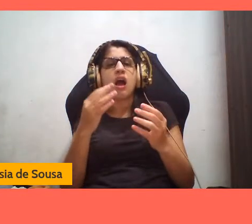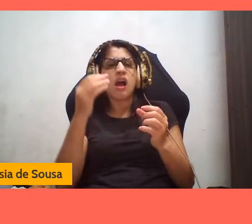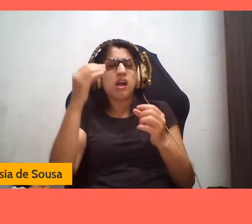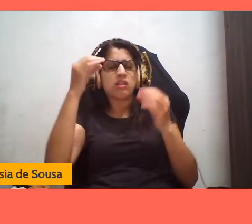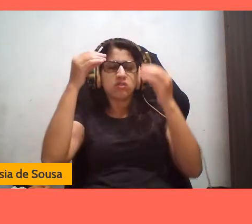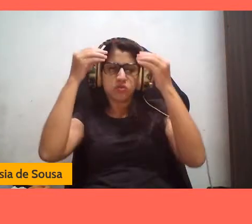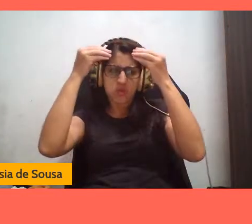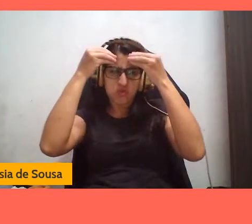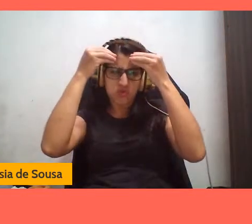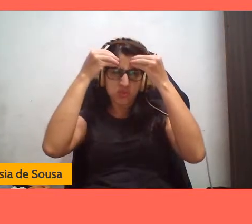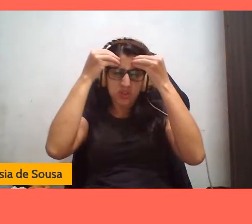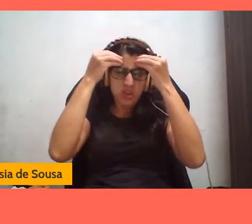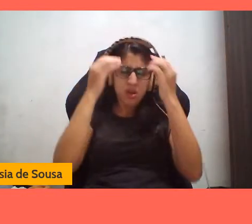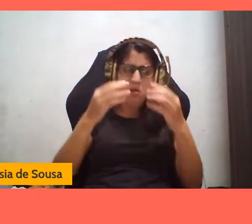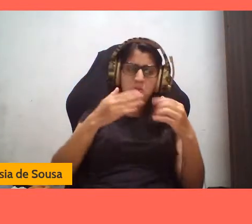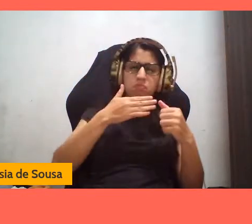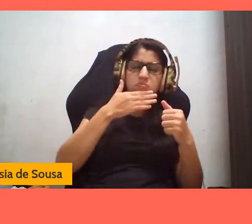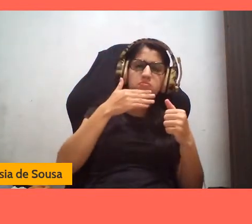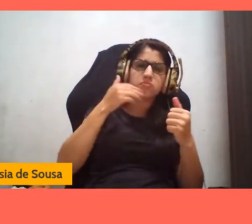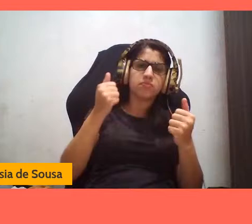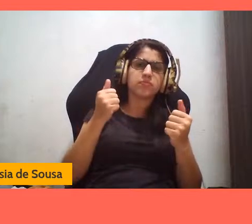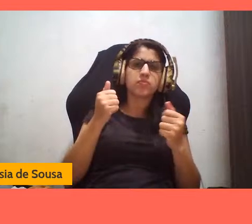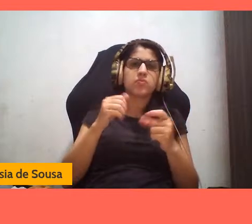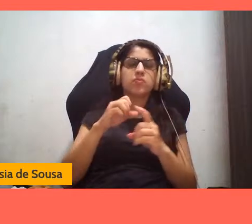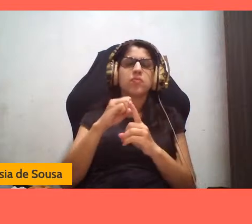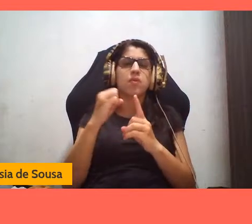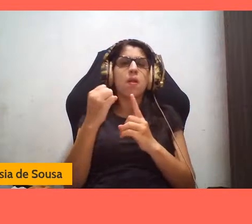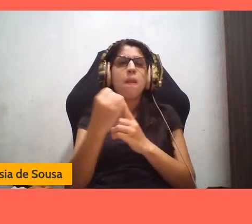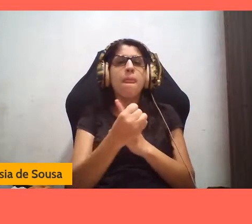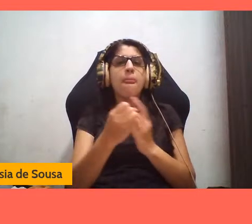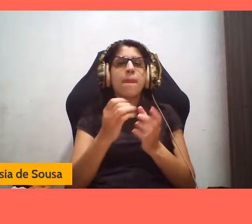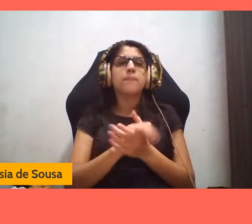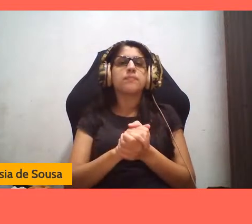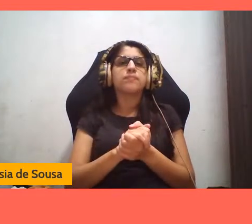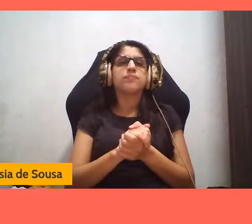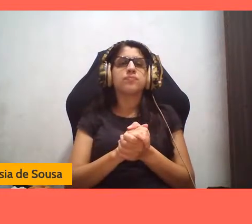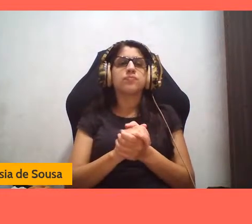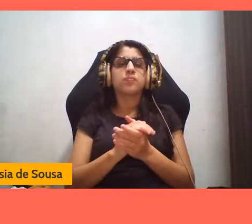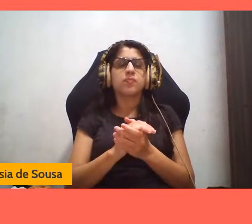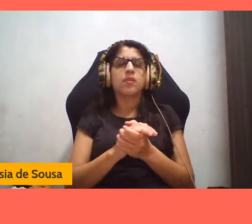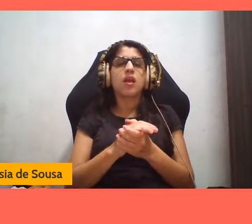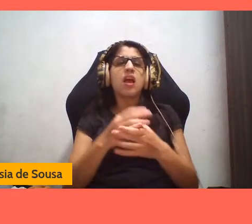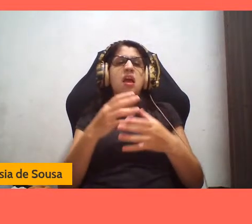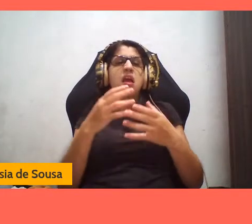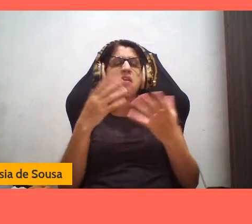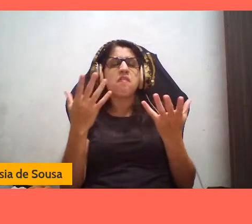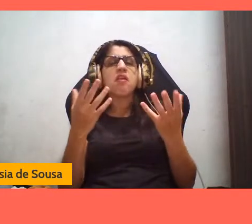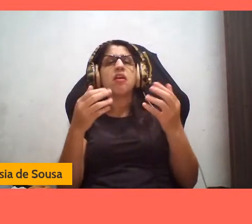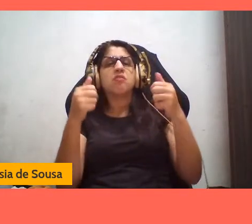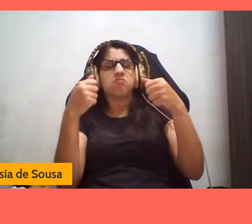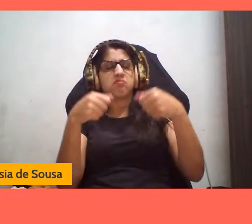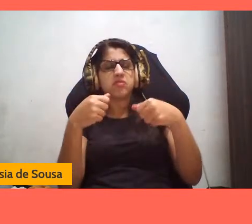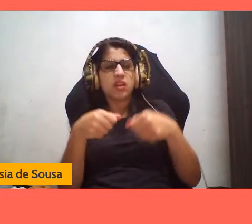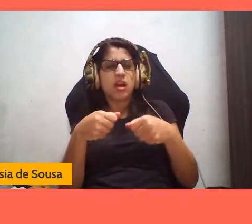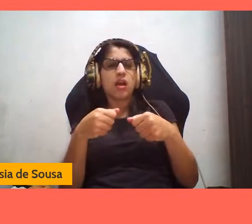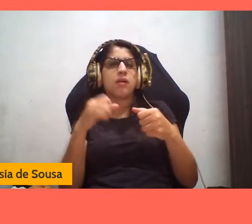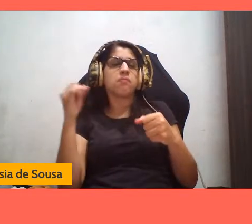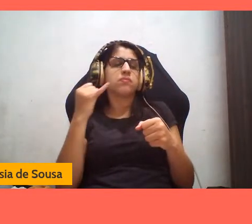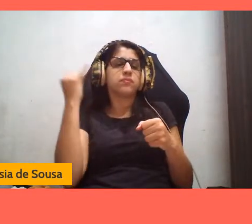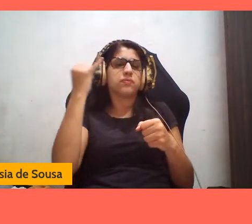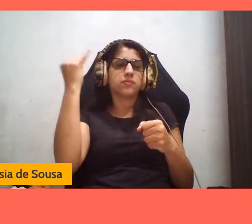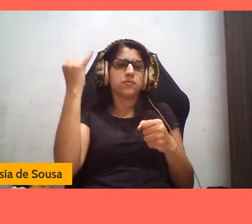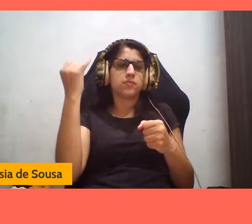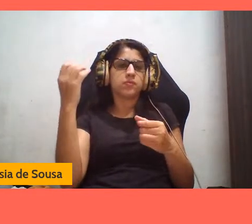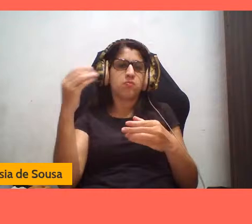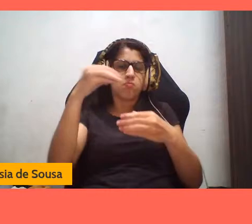público. Ela enfatiza a importância de um processo participativo na definição do que